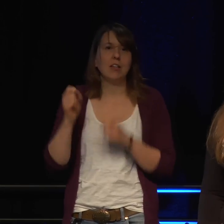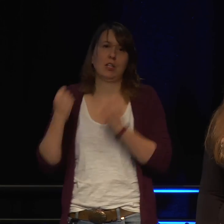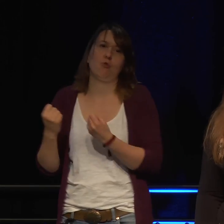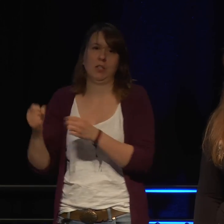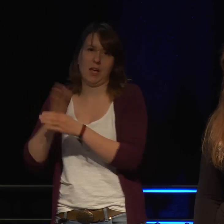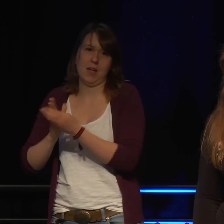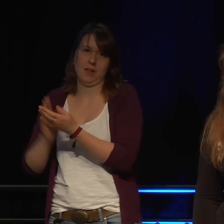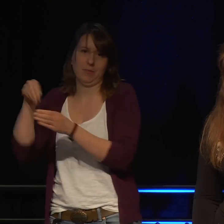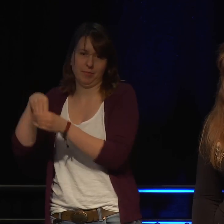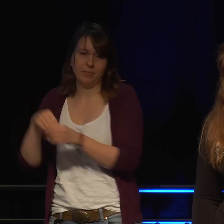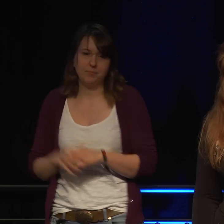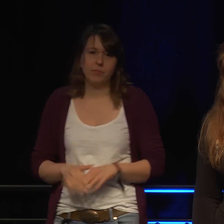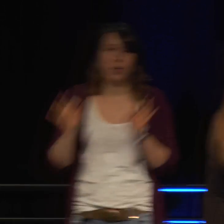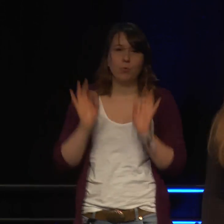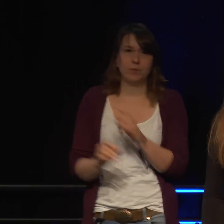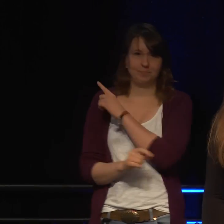Llegando al Internet de las Cosas,